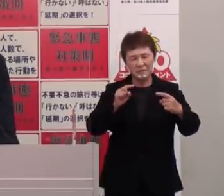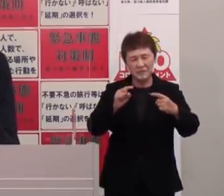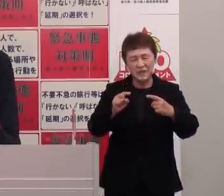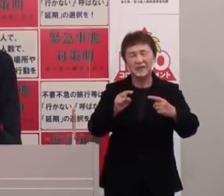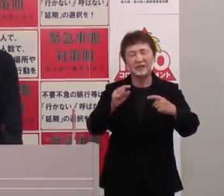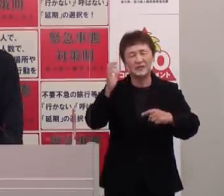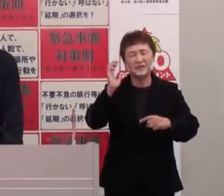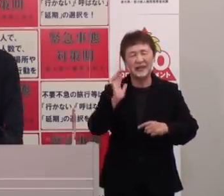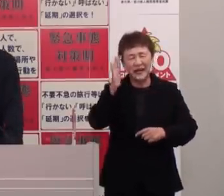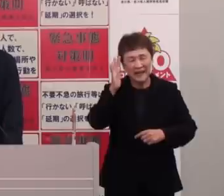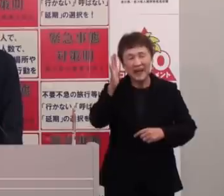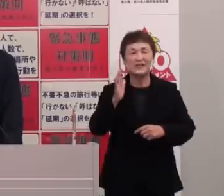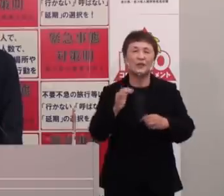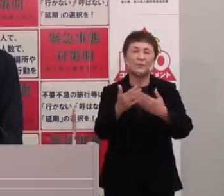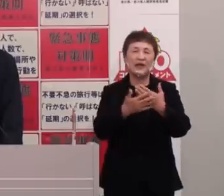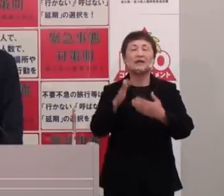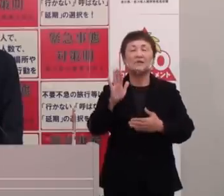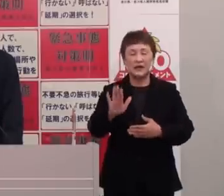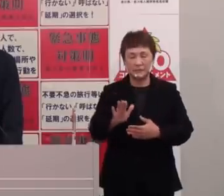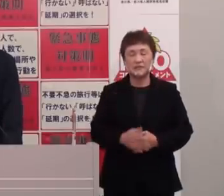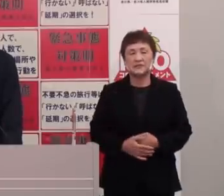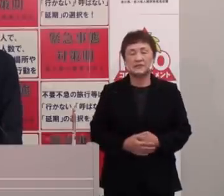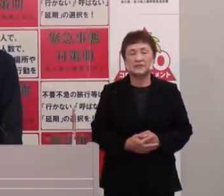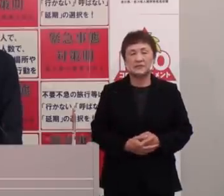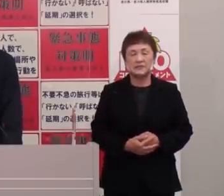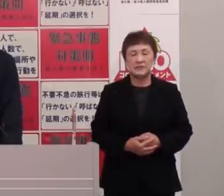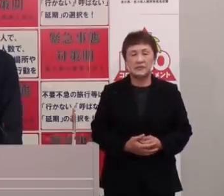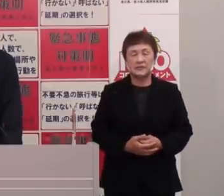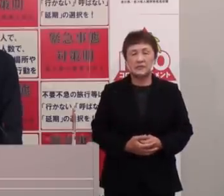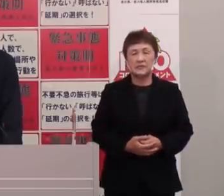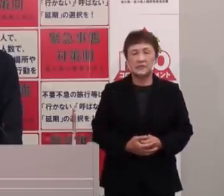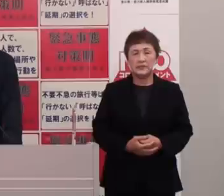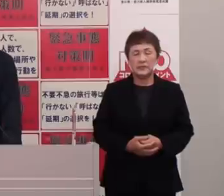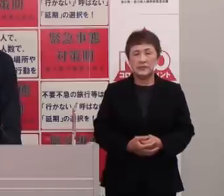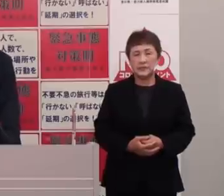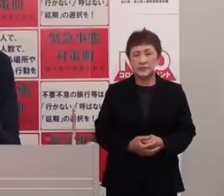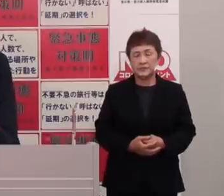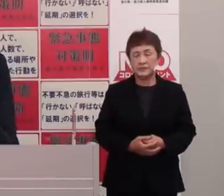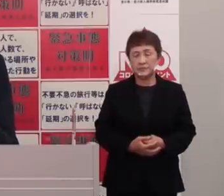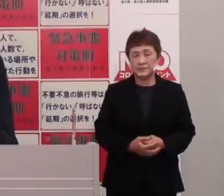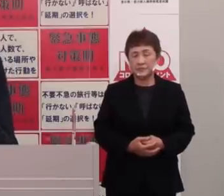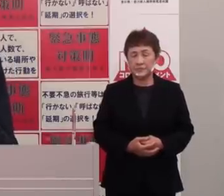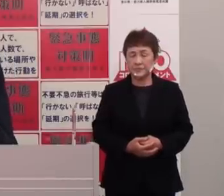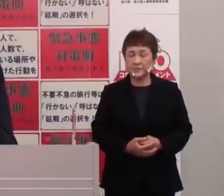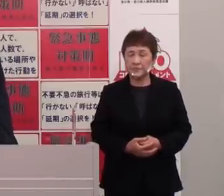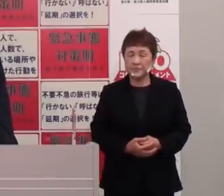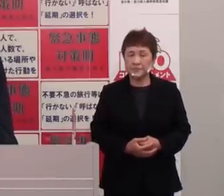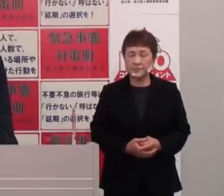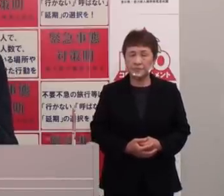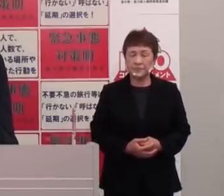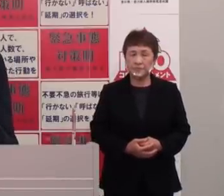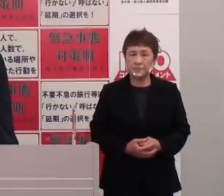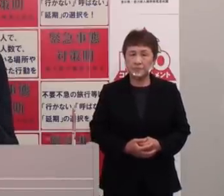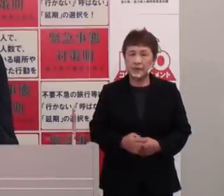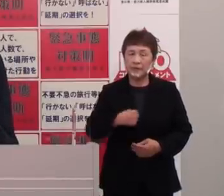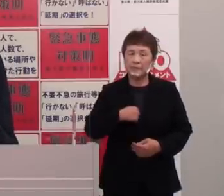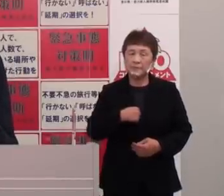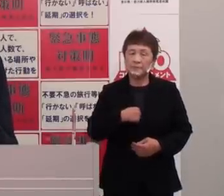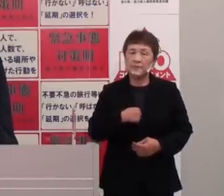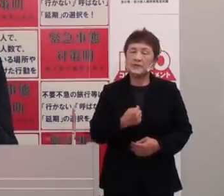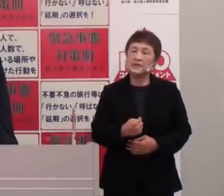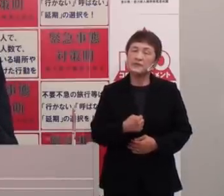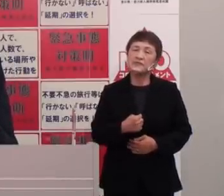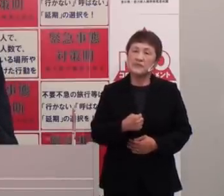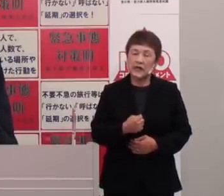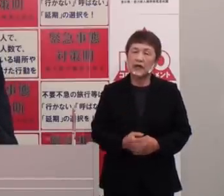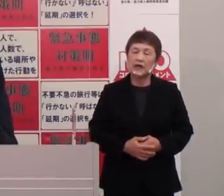そもそもニュースがですね、目にされてない、いわゆる私なんか